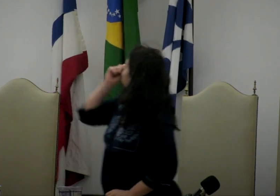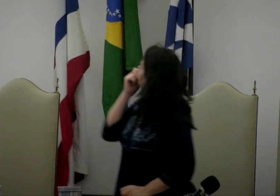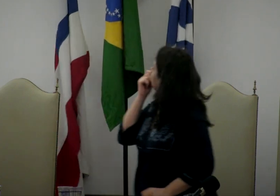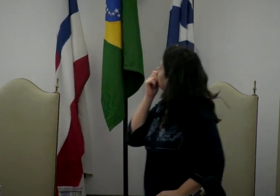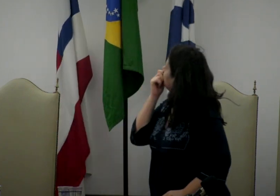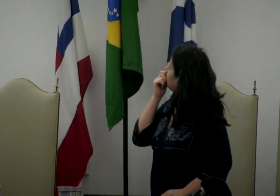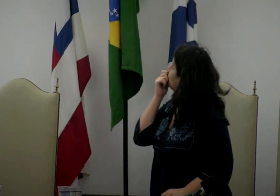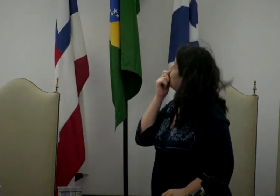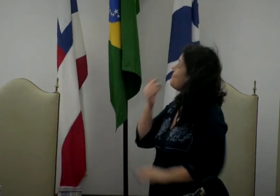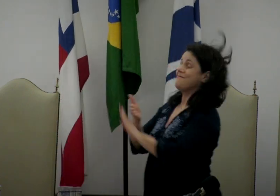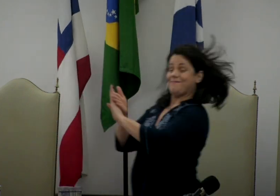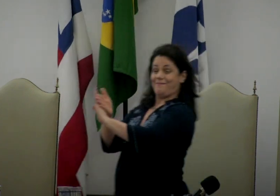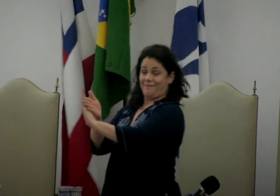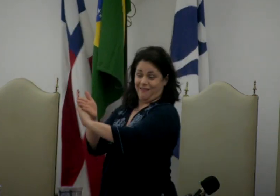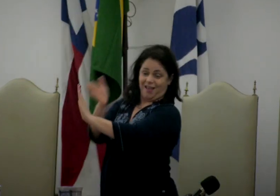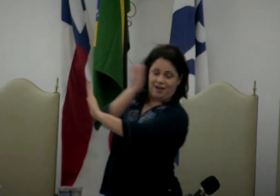Bom.